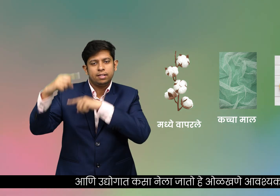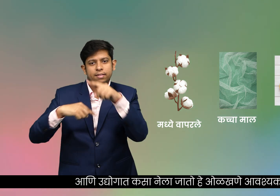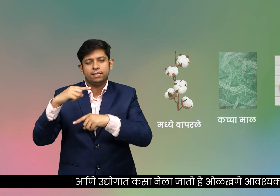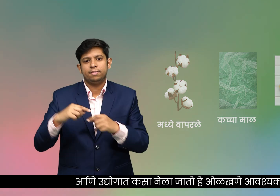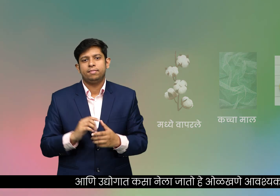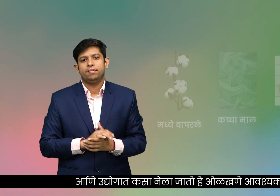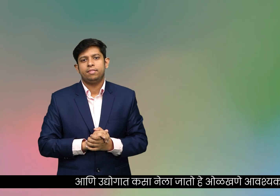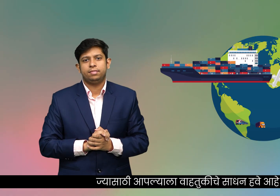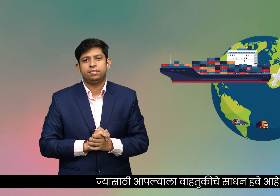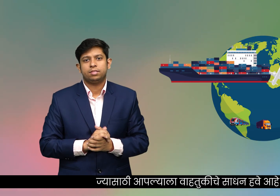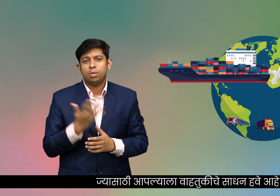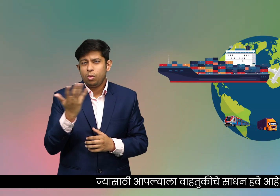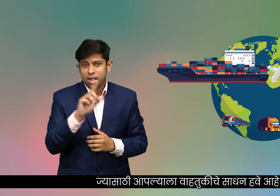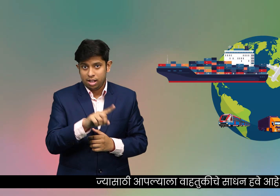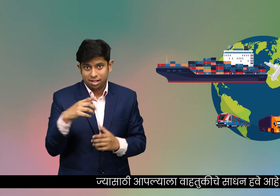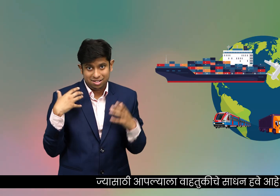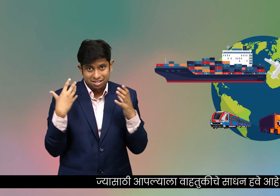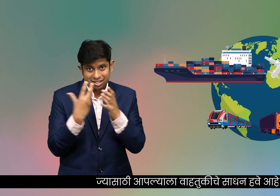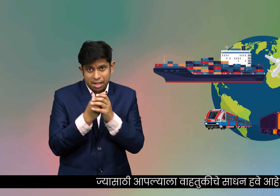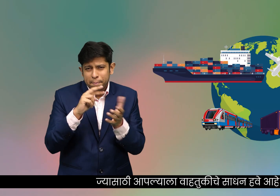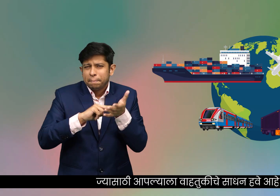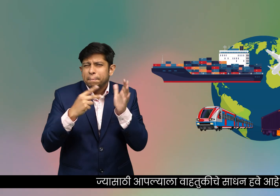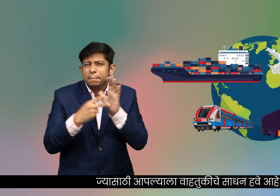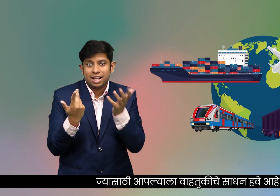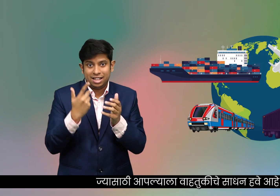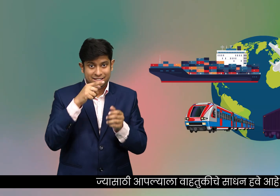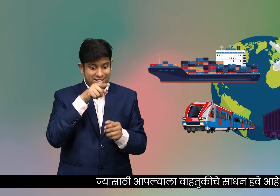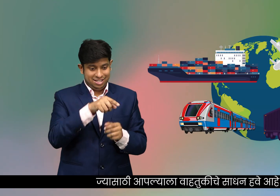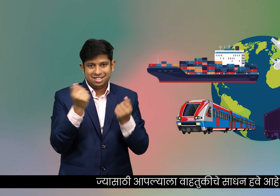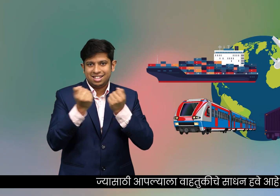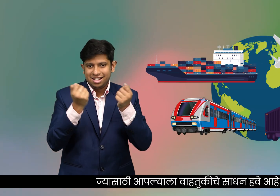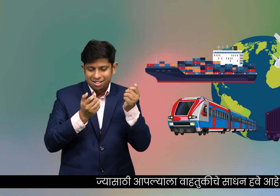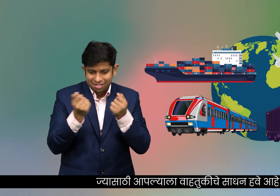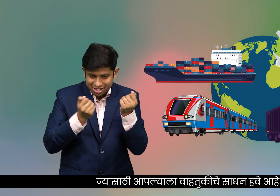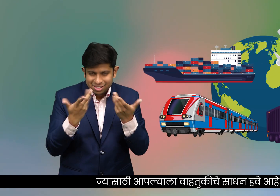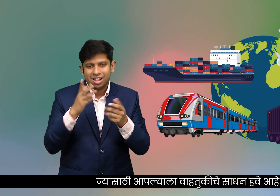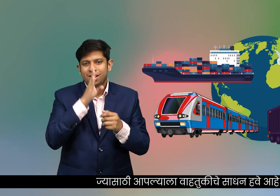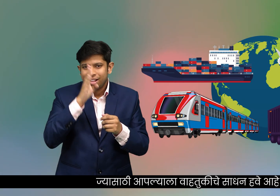आवश्यक आहे. ज्यासाठी आपल्याला वाहतुकीचे साधन हवे आहे.